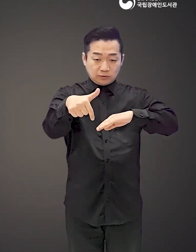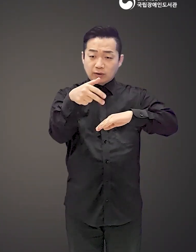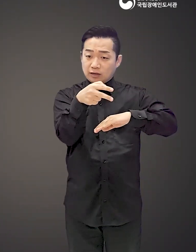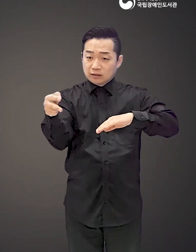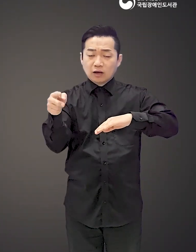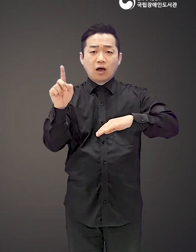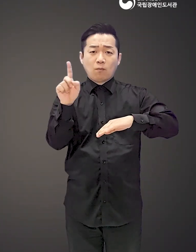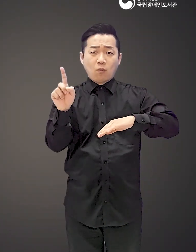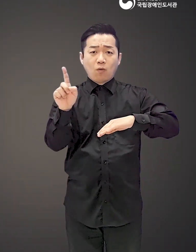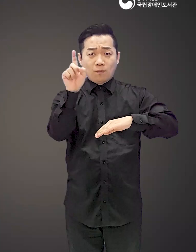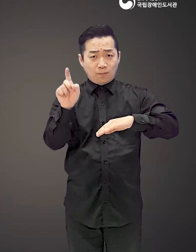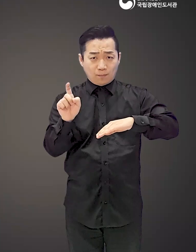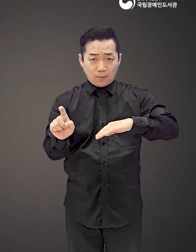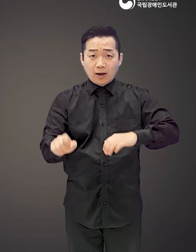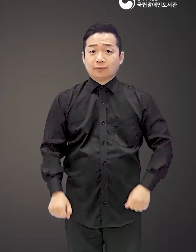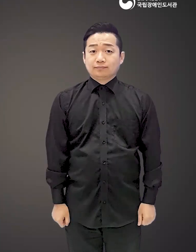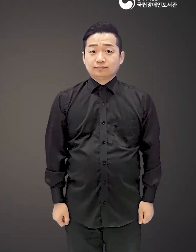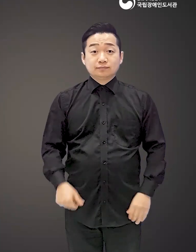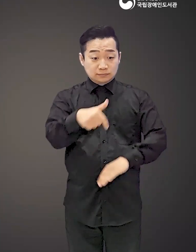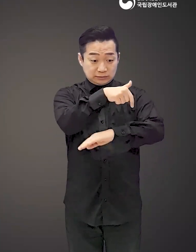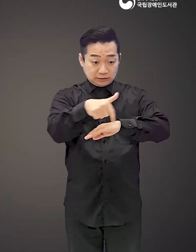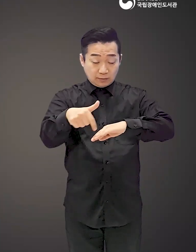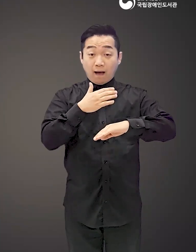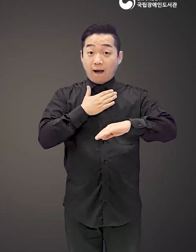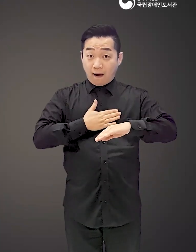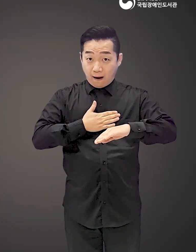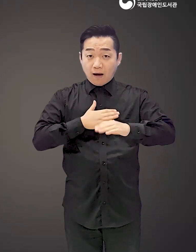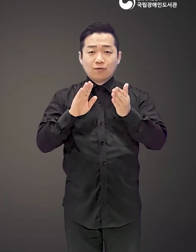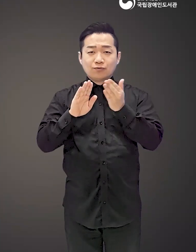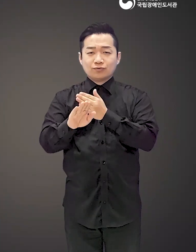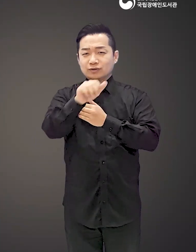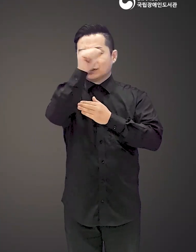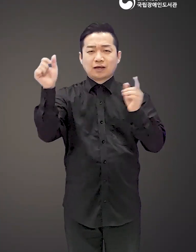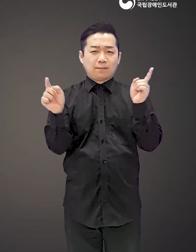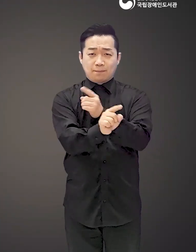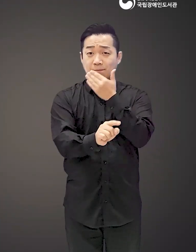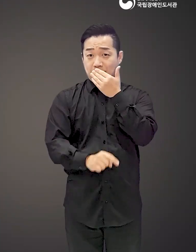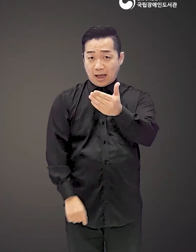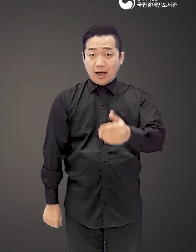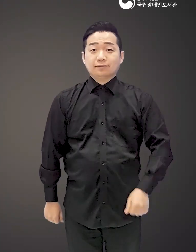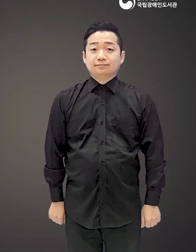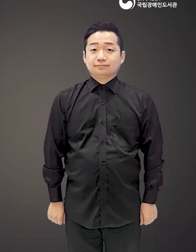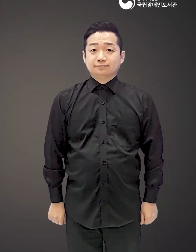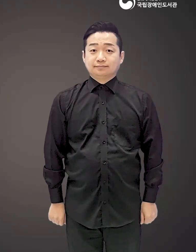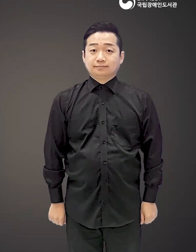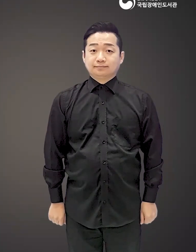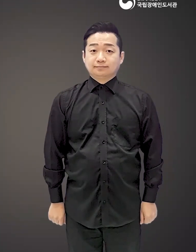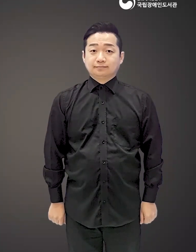기획이란 무엇인가? 기획을 알면 인생이 바뀐다.